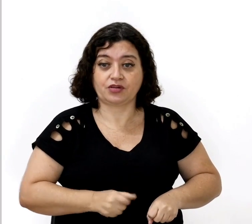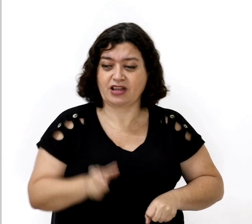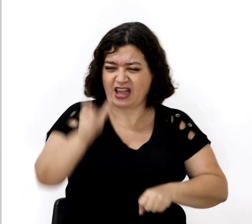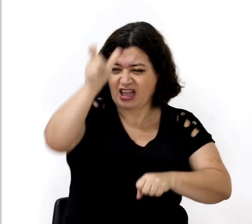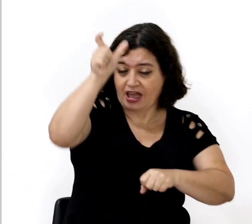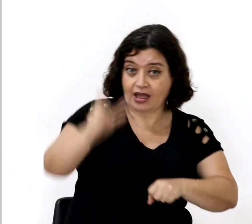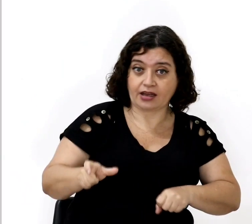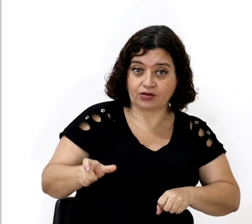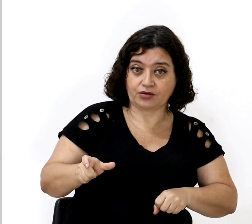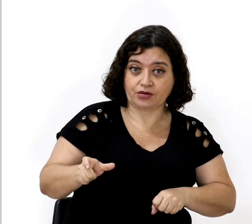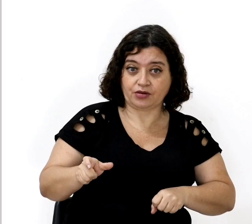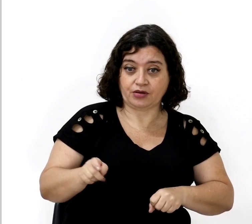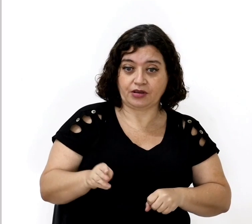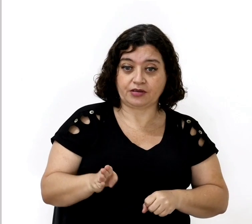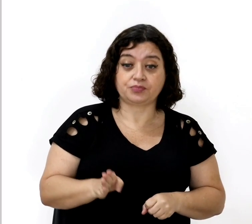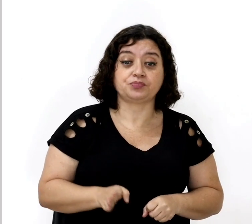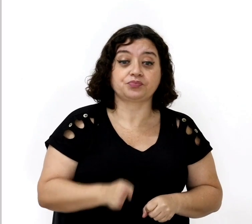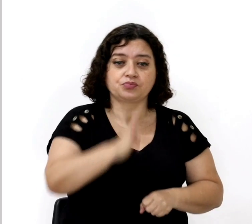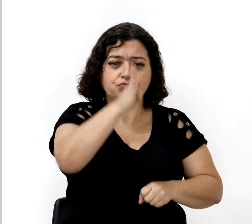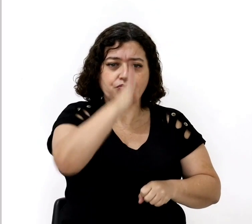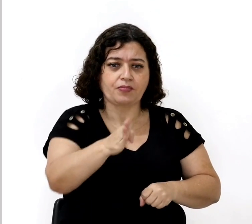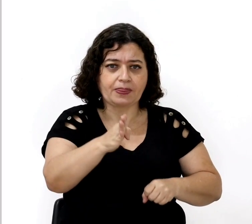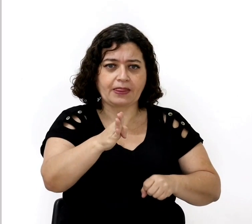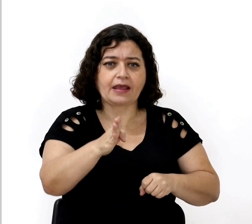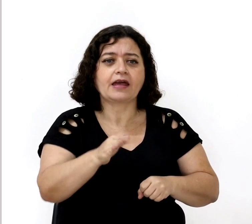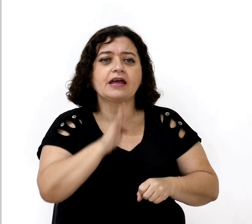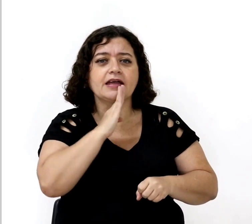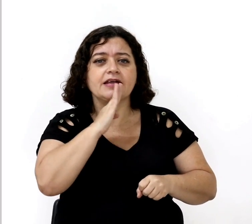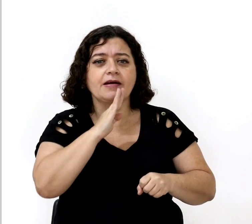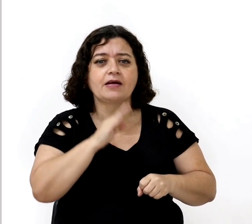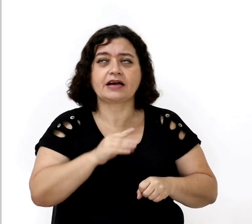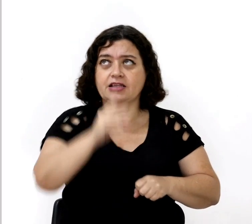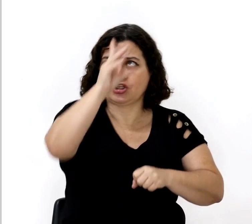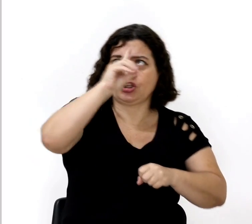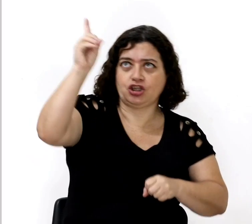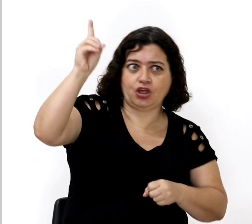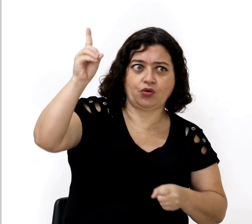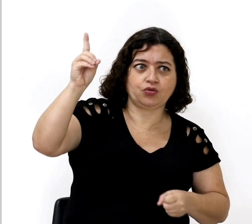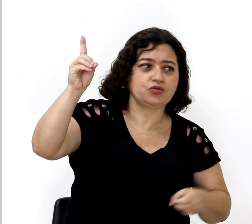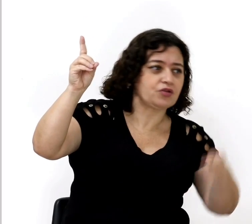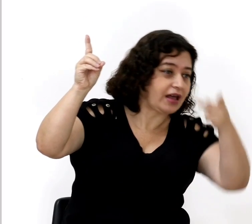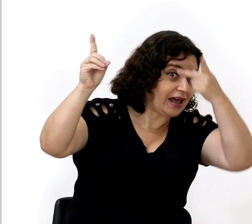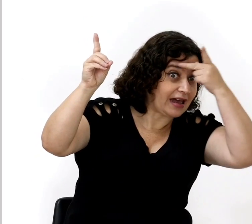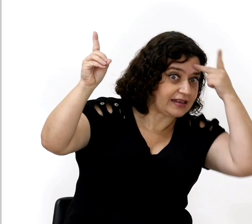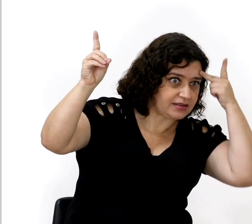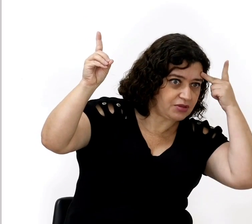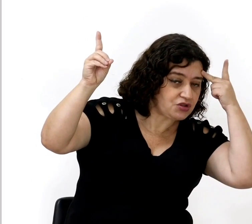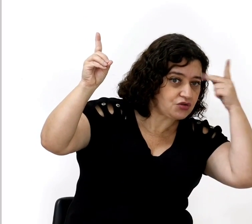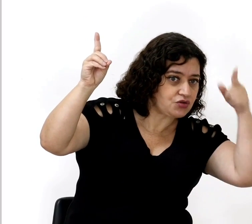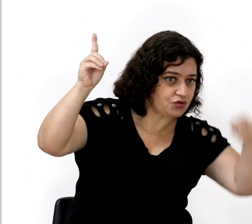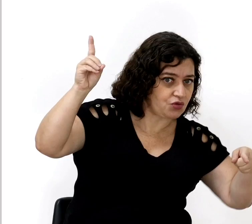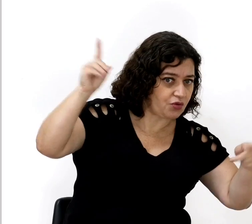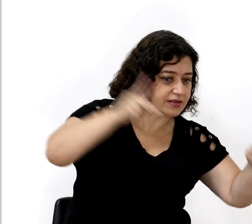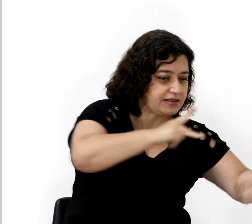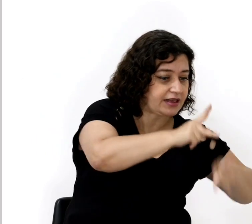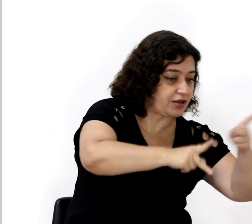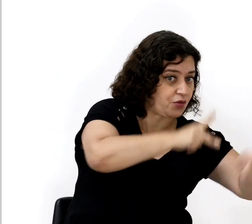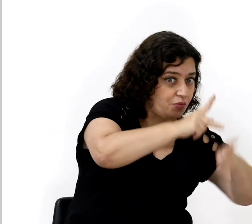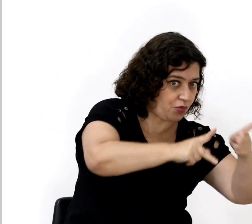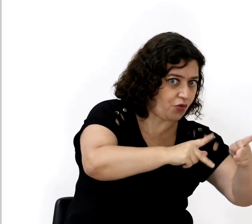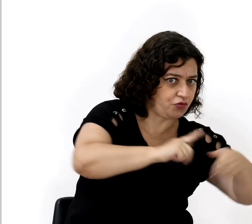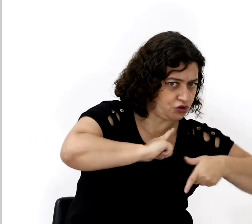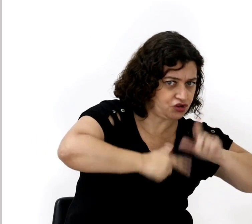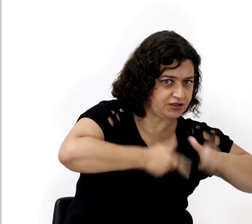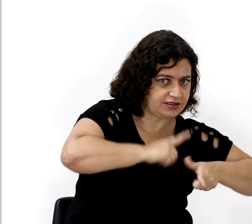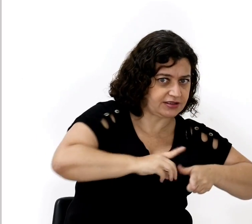Antigo Testamento que era a figura do meio, né? Era uma espécie de ponte, de intermediário, que, não tendo o povo de Israel